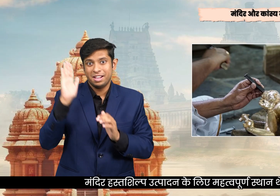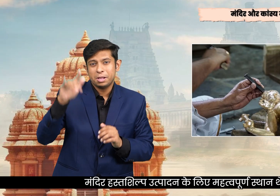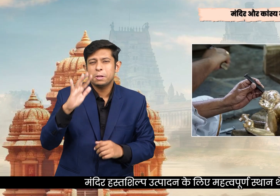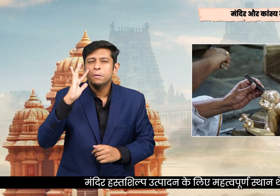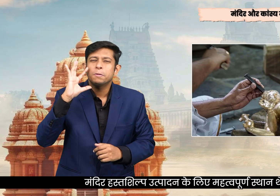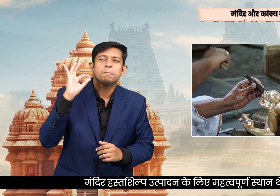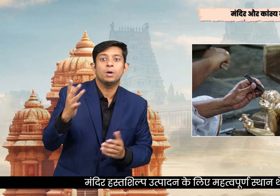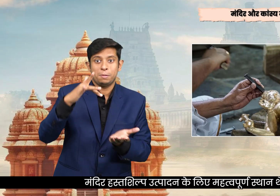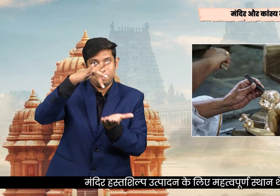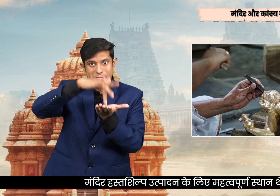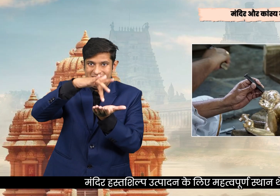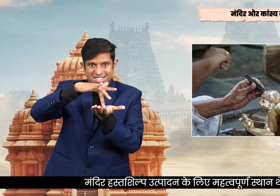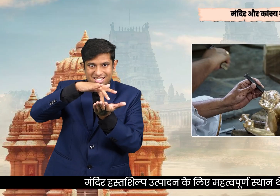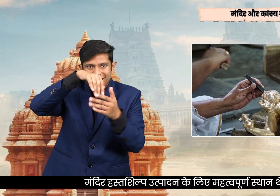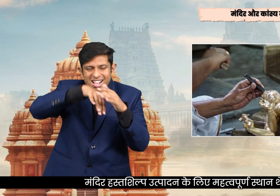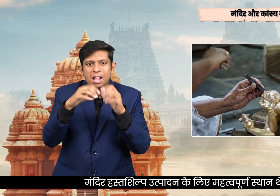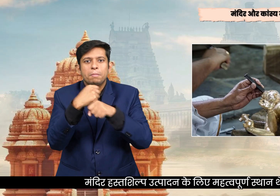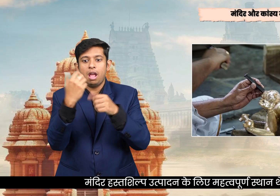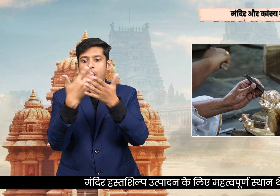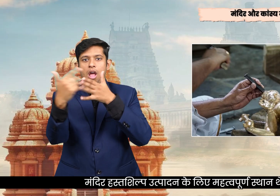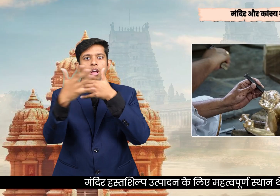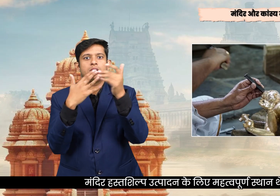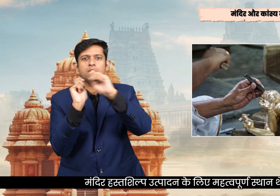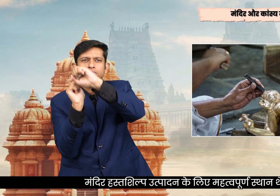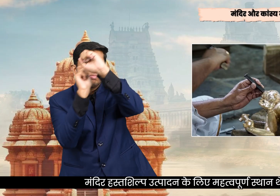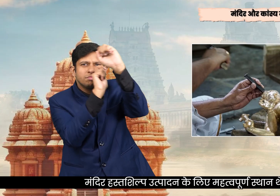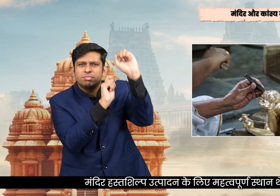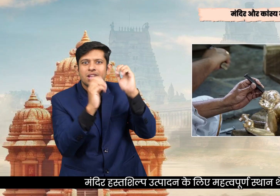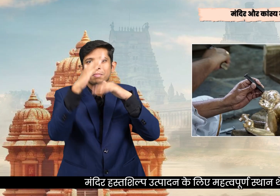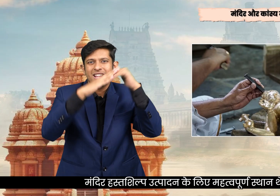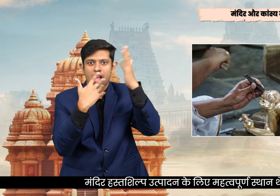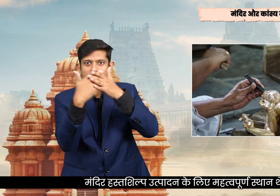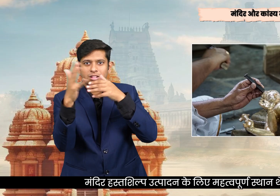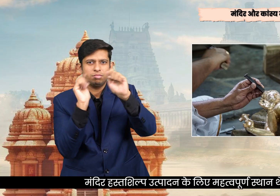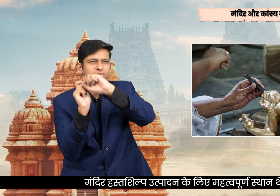मंदिर हस्तशिल्प उत्पादन के लिए महत्वपूर्ण स्थान थे।